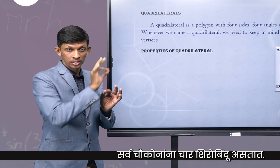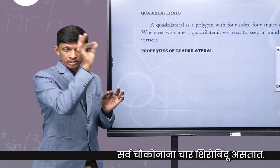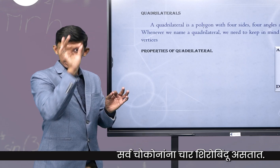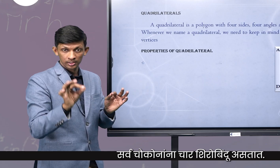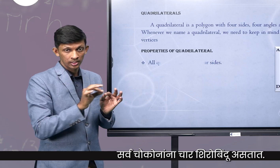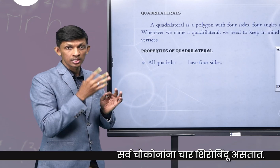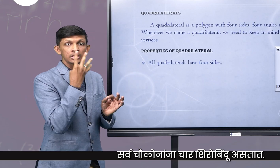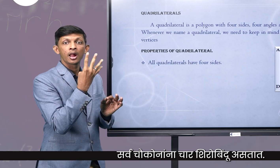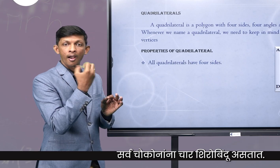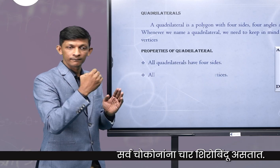चौकोनांना 4 शिरोबिंदू असतात.